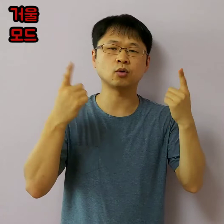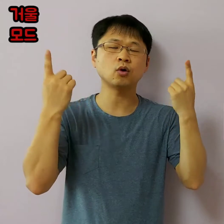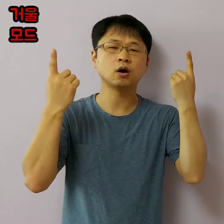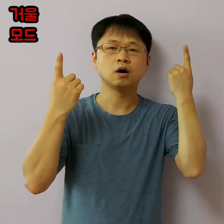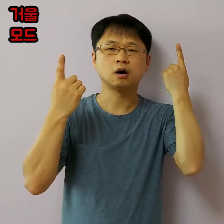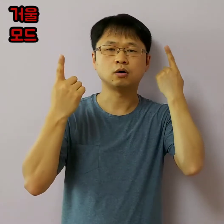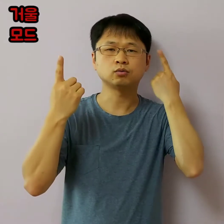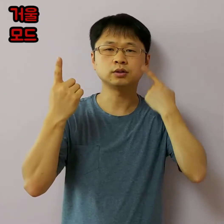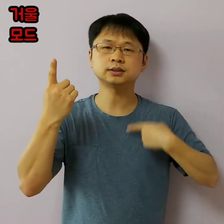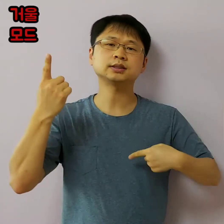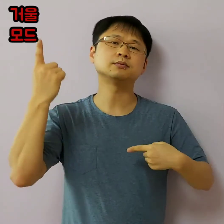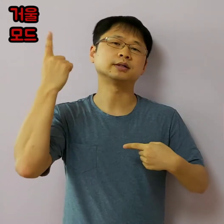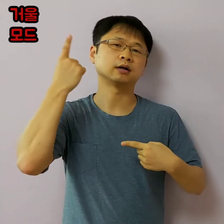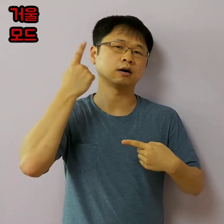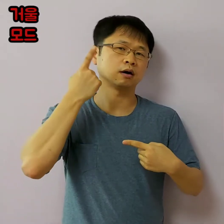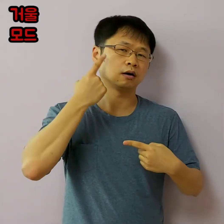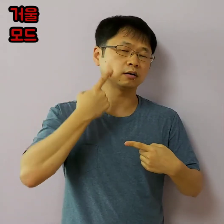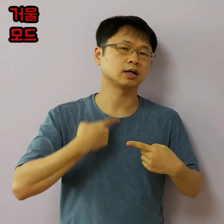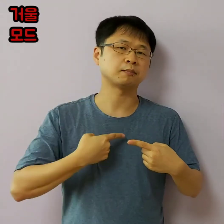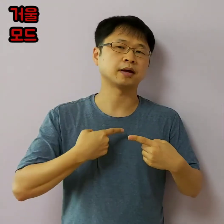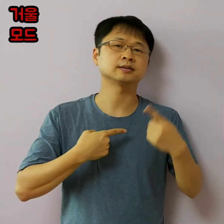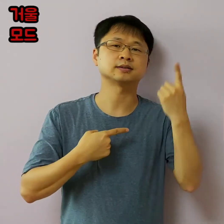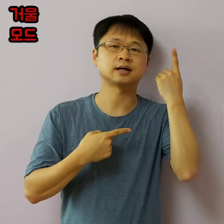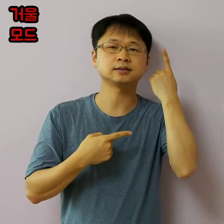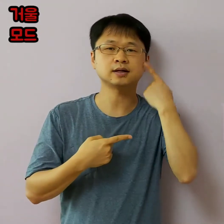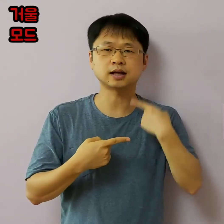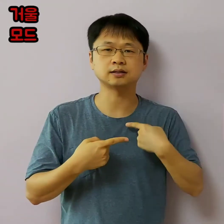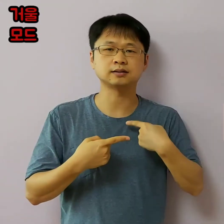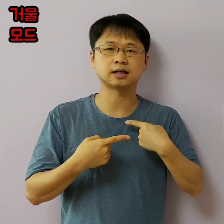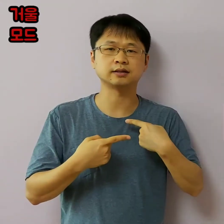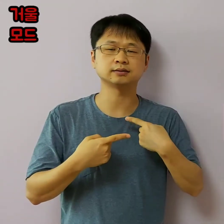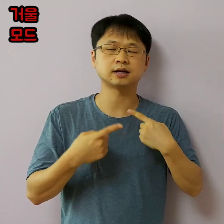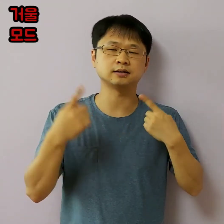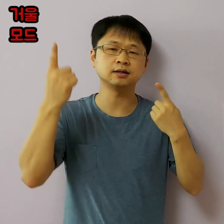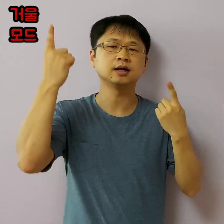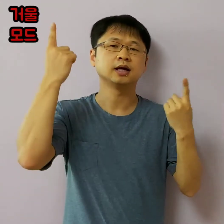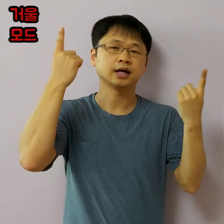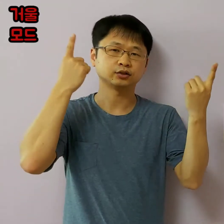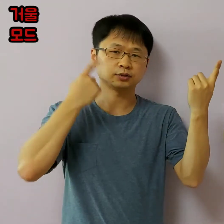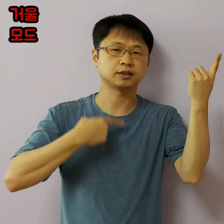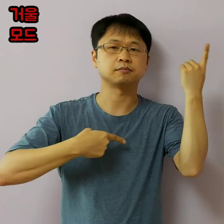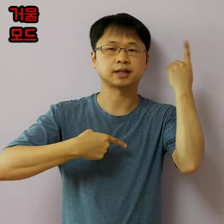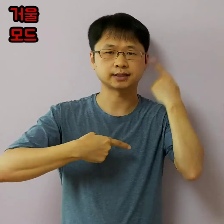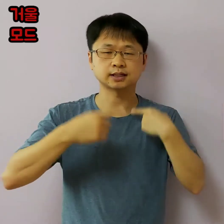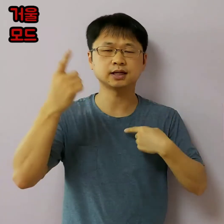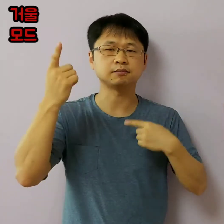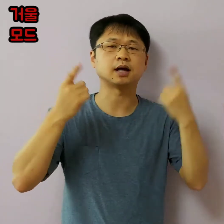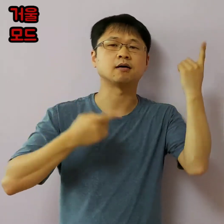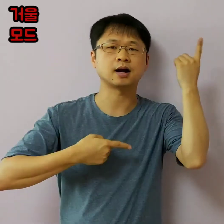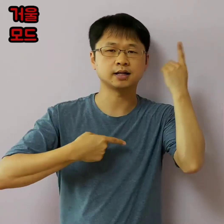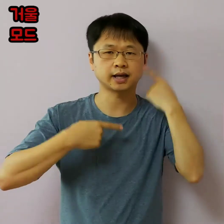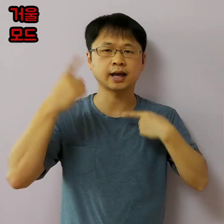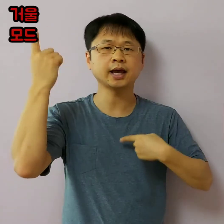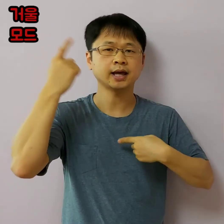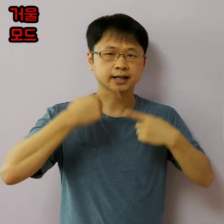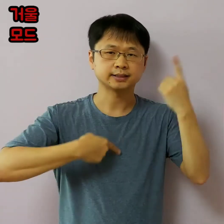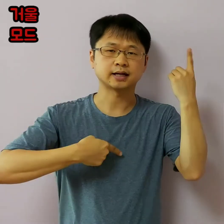검지손가락으로 얼굴을 스치면서 어디에 베어서 상처가 나는 듯한 형상을 해주시면 됩니다. 상처입니다. 엇갈리게